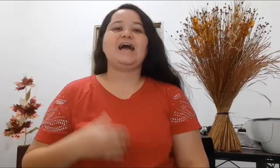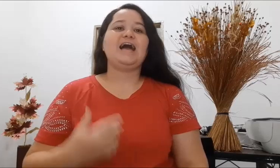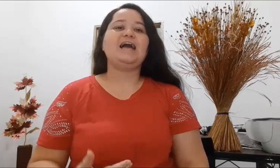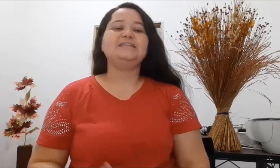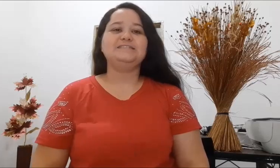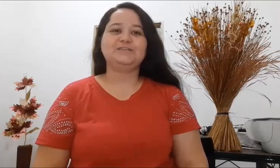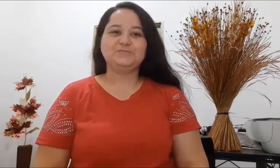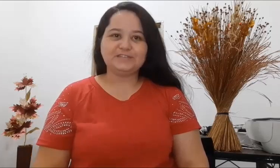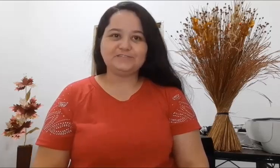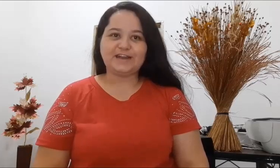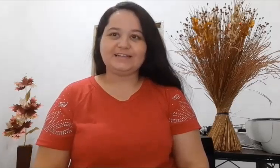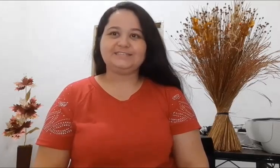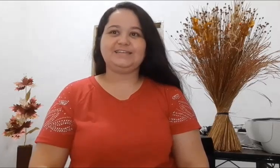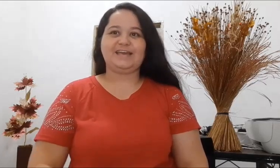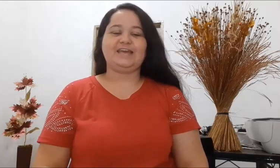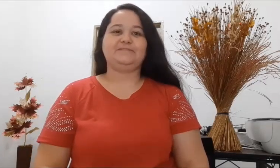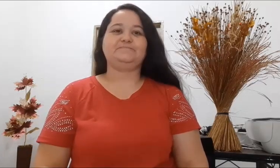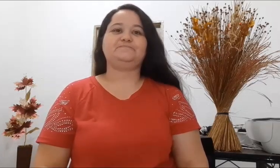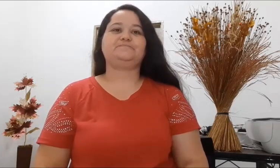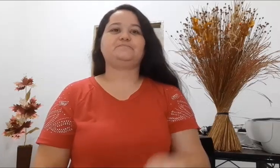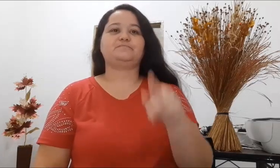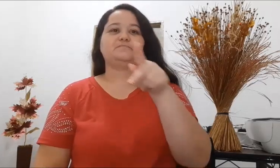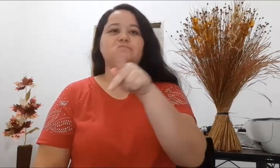A segunda frase é: